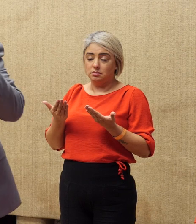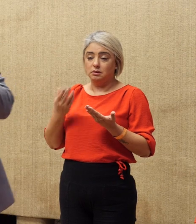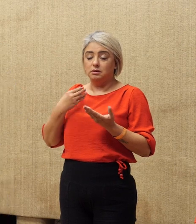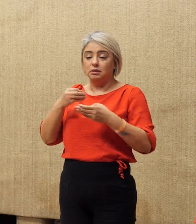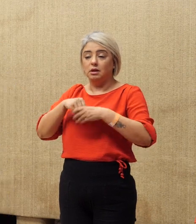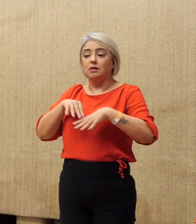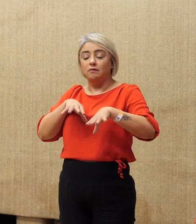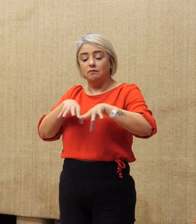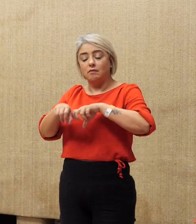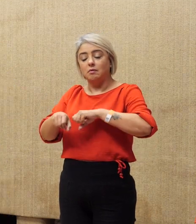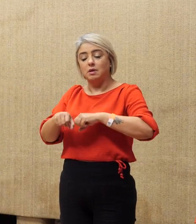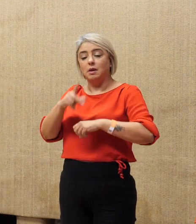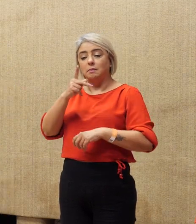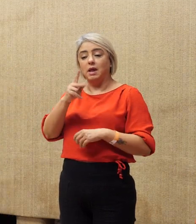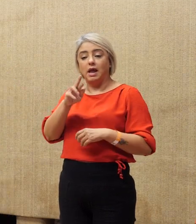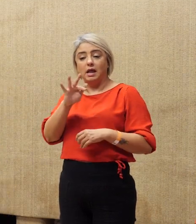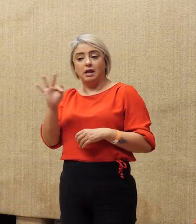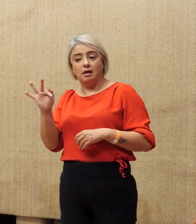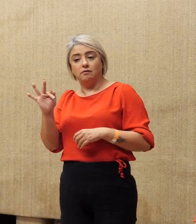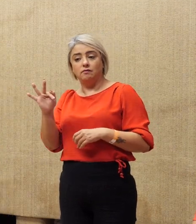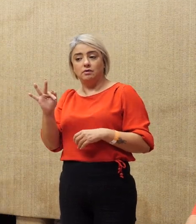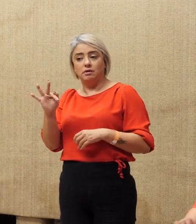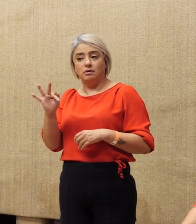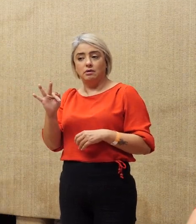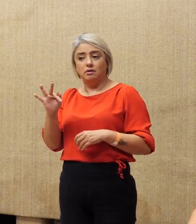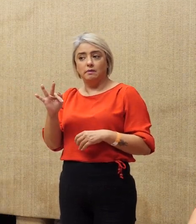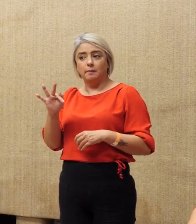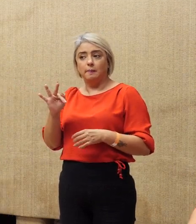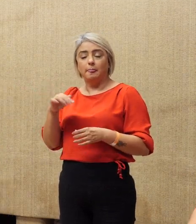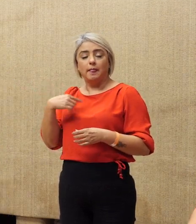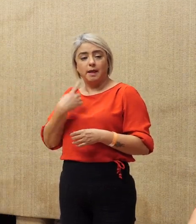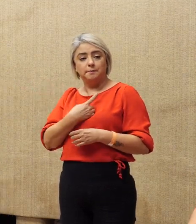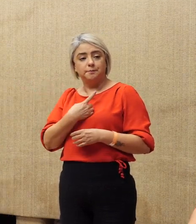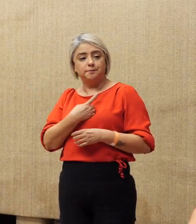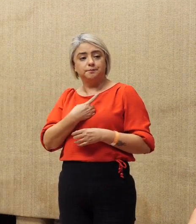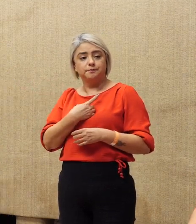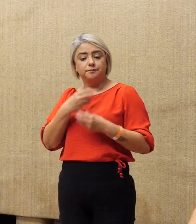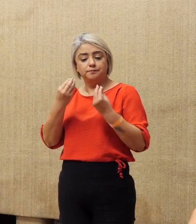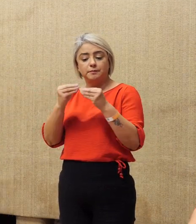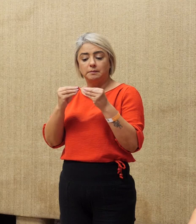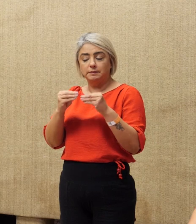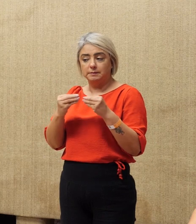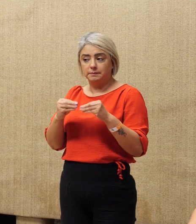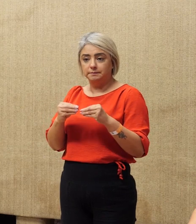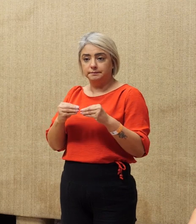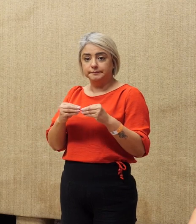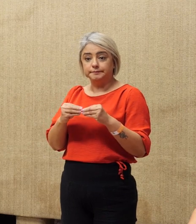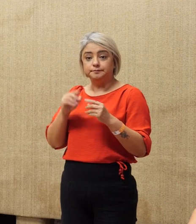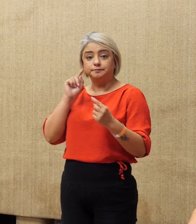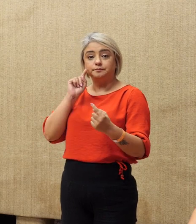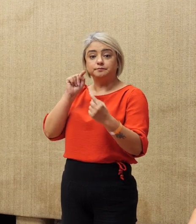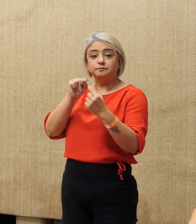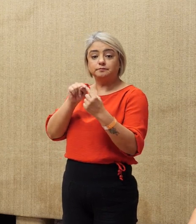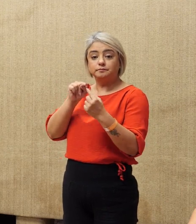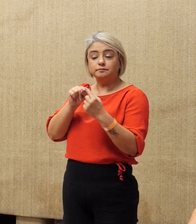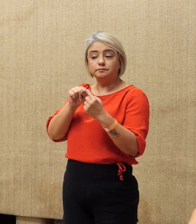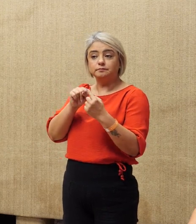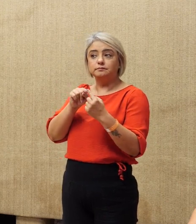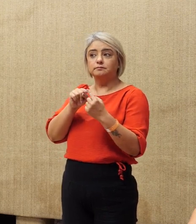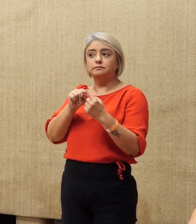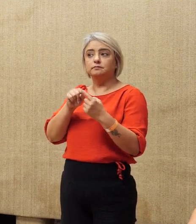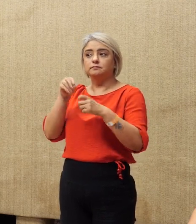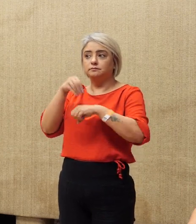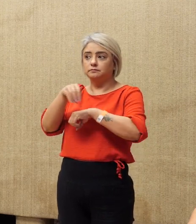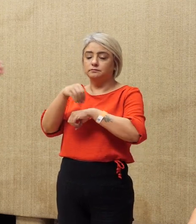dentro da formação da Polícia Rodoviária Federal, nós estamos implementando a ideia, e aí eu